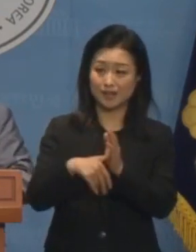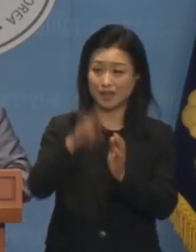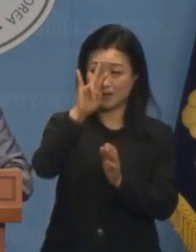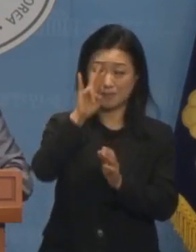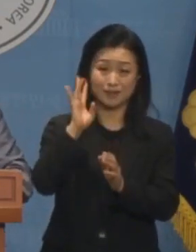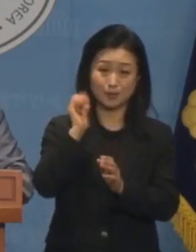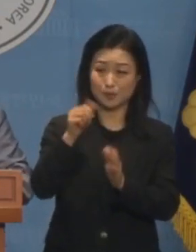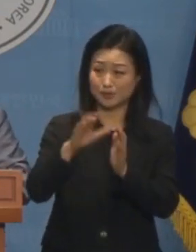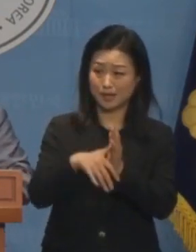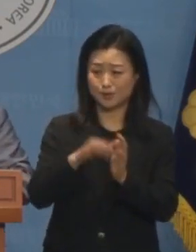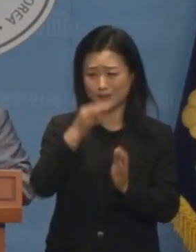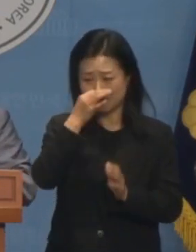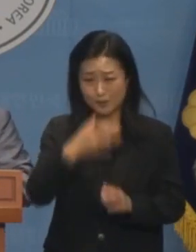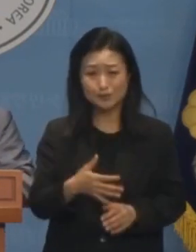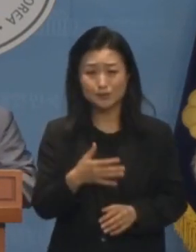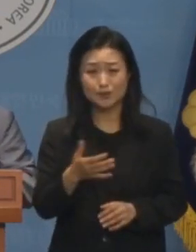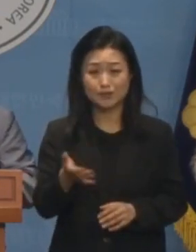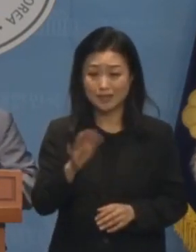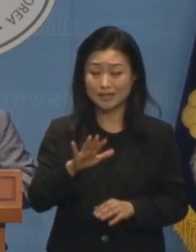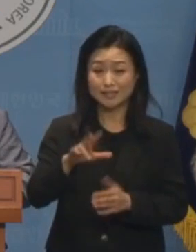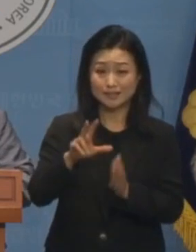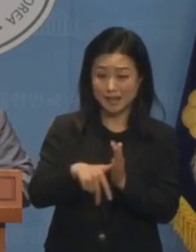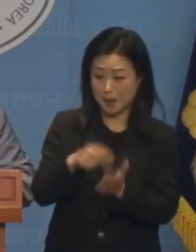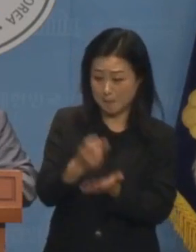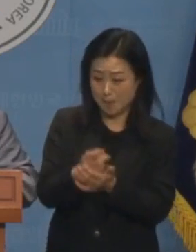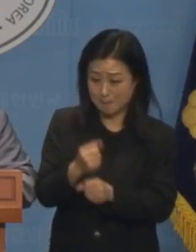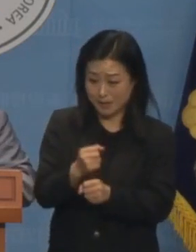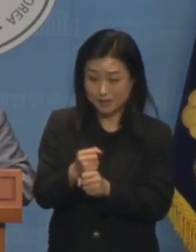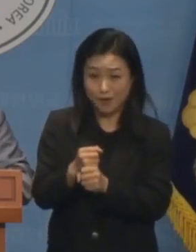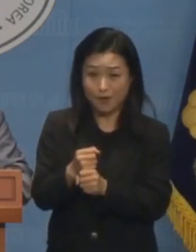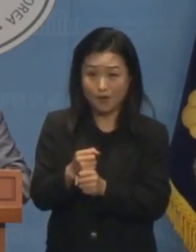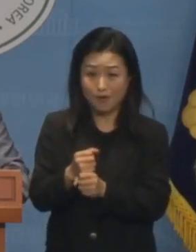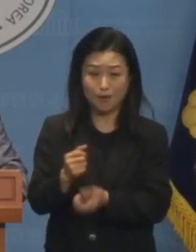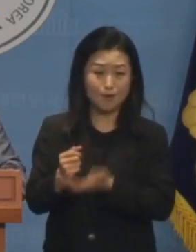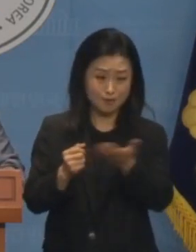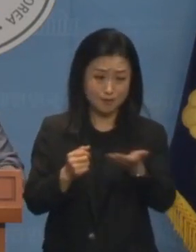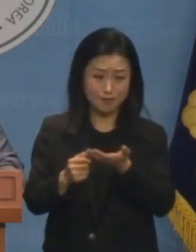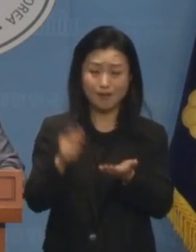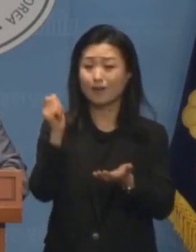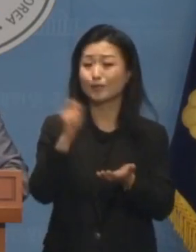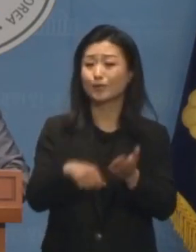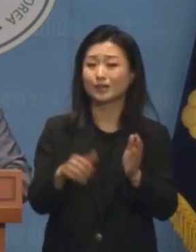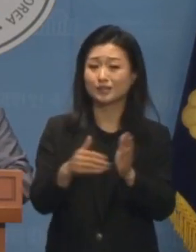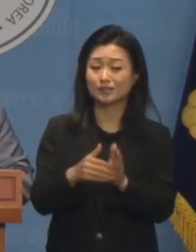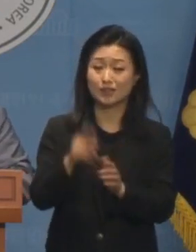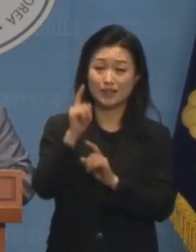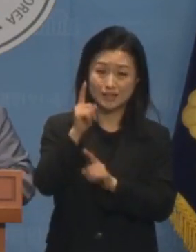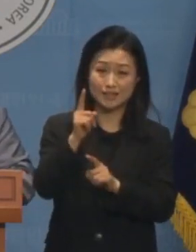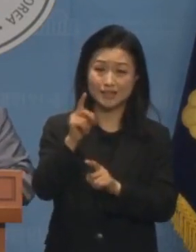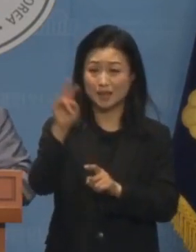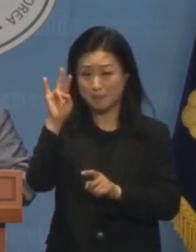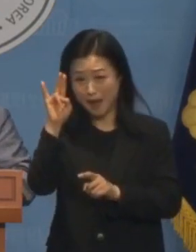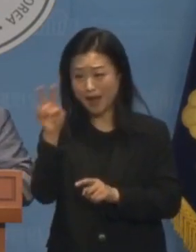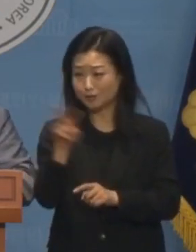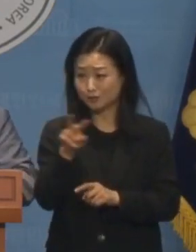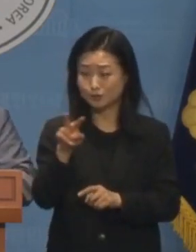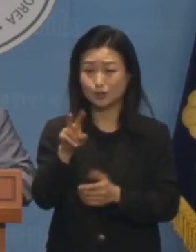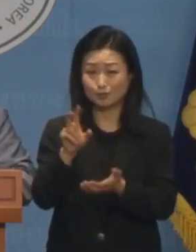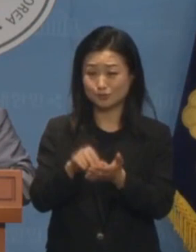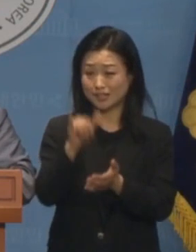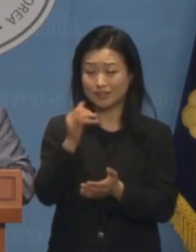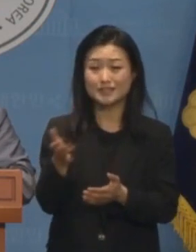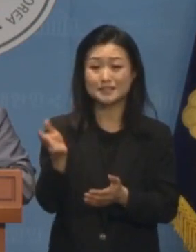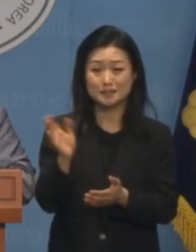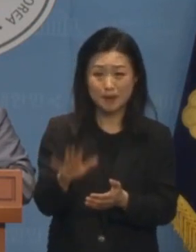열악한 상황이었지만 그때 해낸 입법들을 한번 기자님들이 조금만 한번 생각해 보시면요. 이명박 박근혜 정권이 문제가 많았지만 그래도